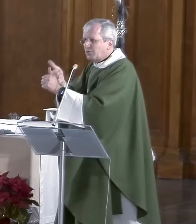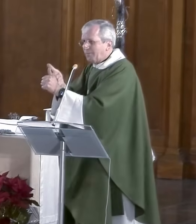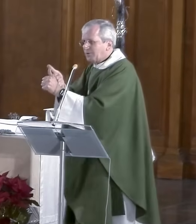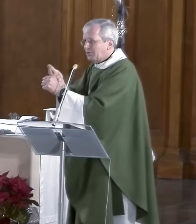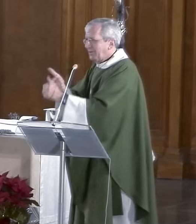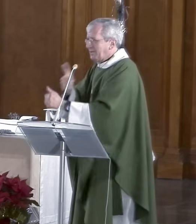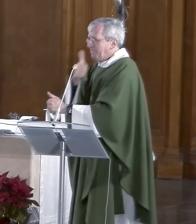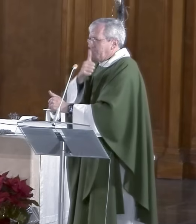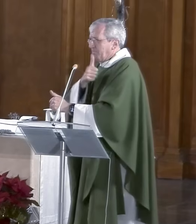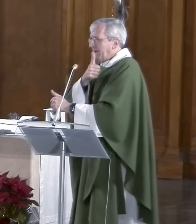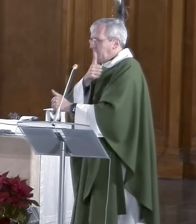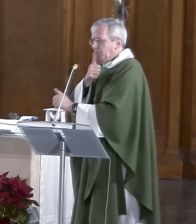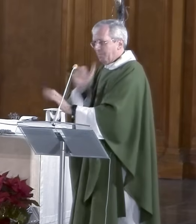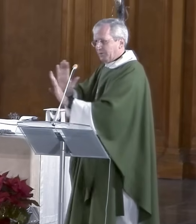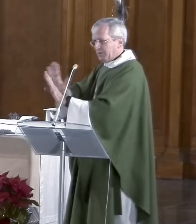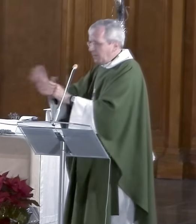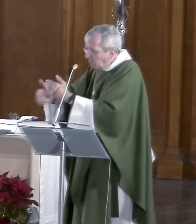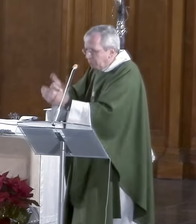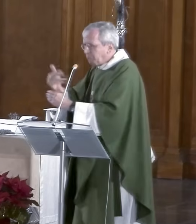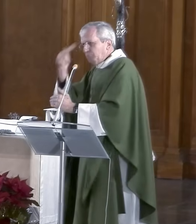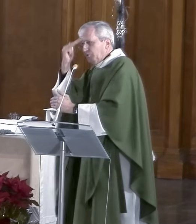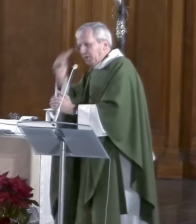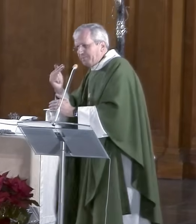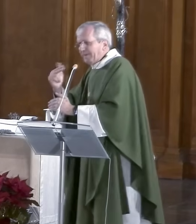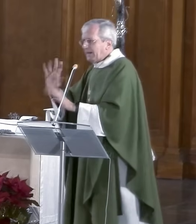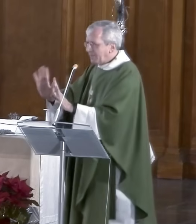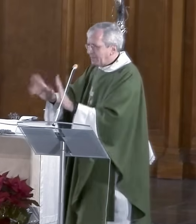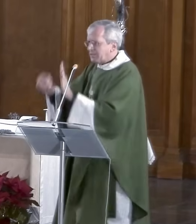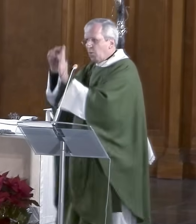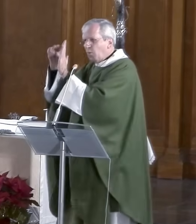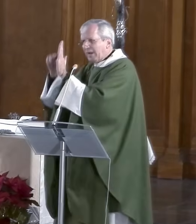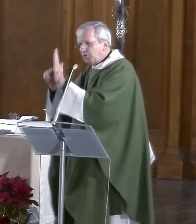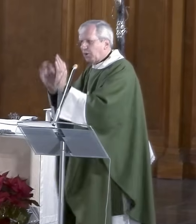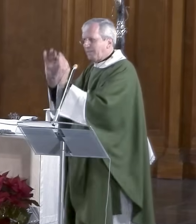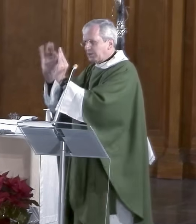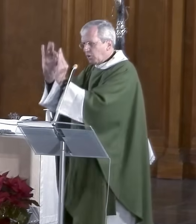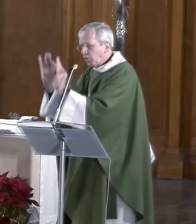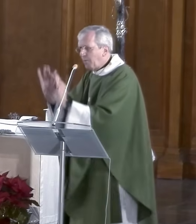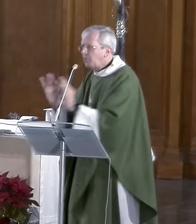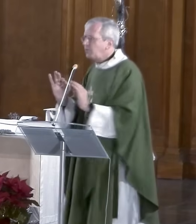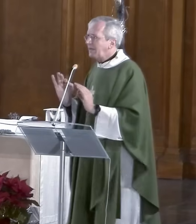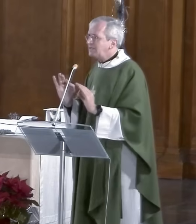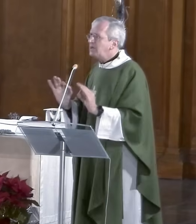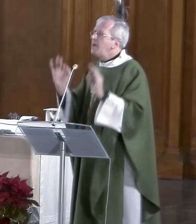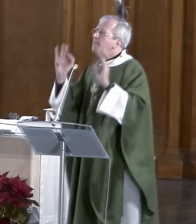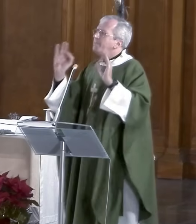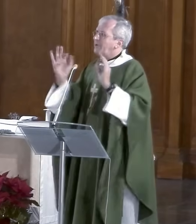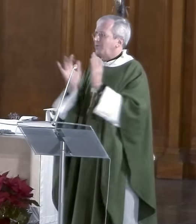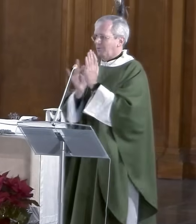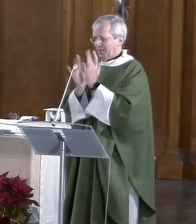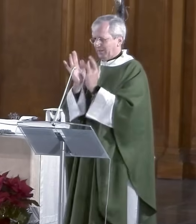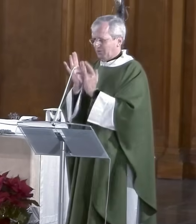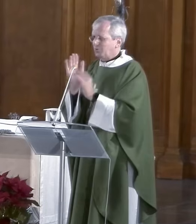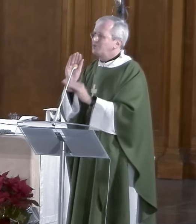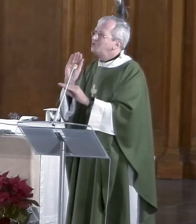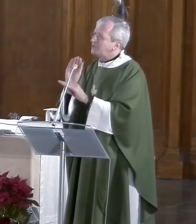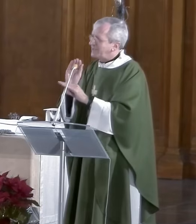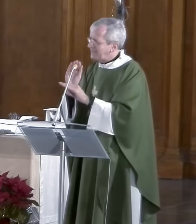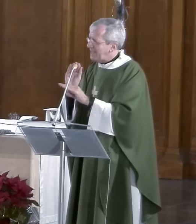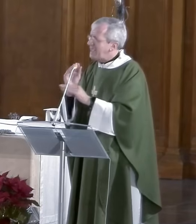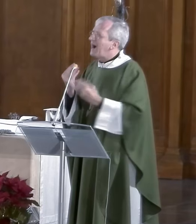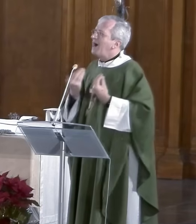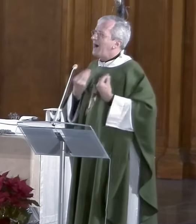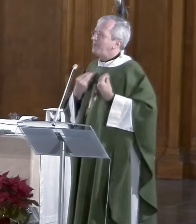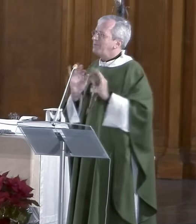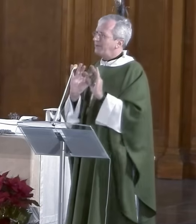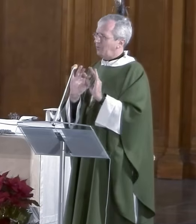que sus apóstoles, ayuno, pues no respetaran a veces unas normas como muy duras, pero Jesús nos